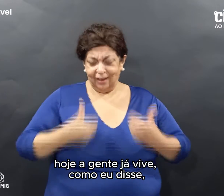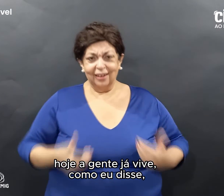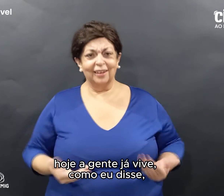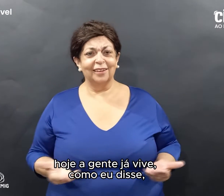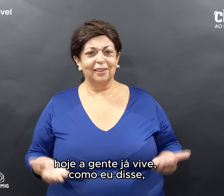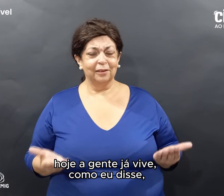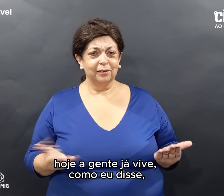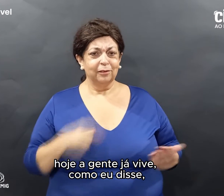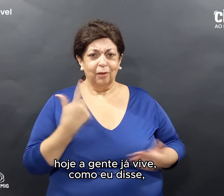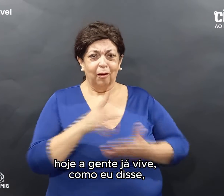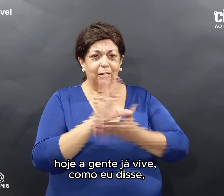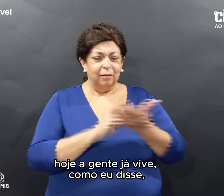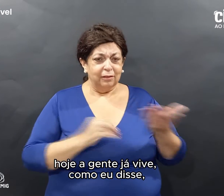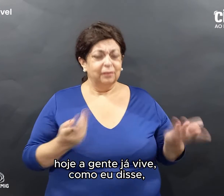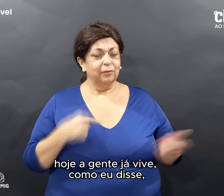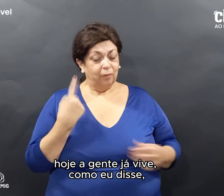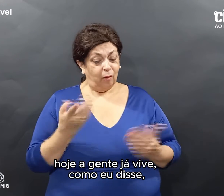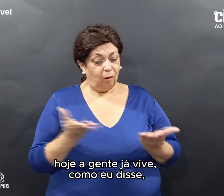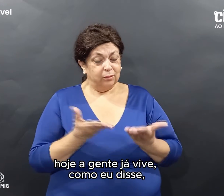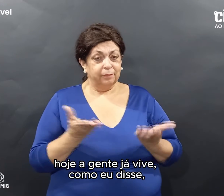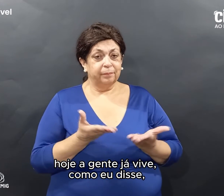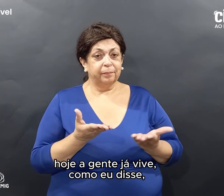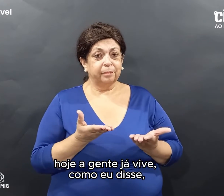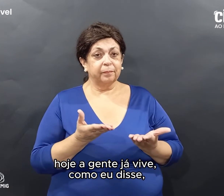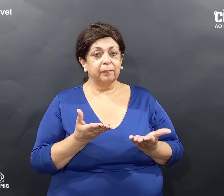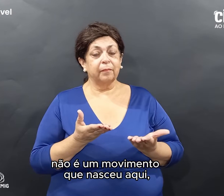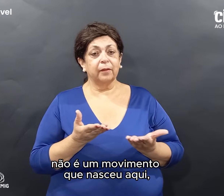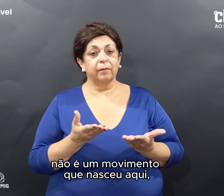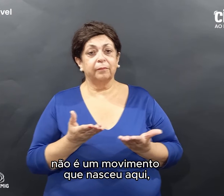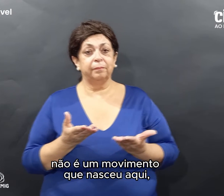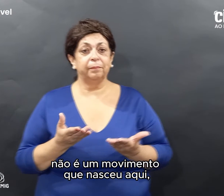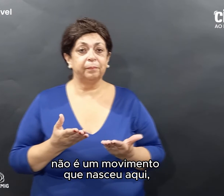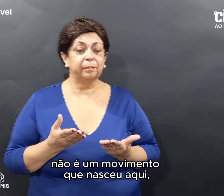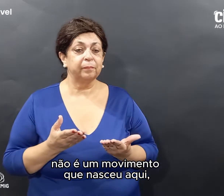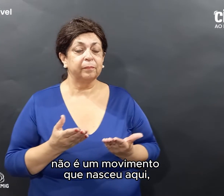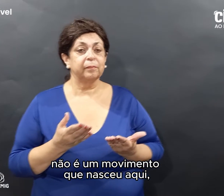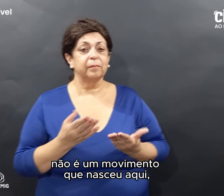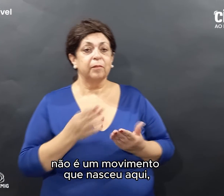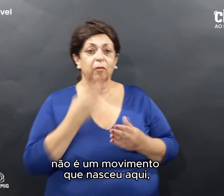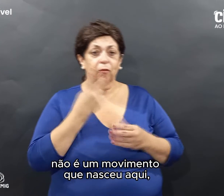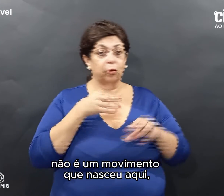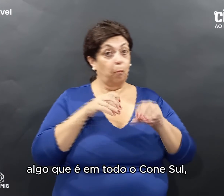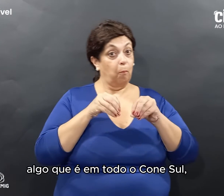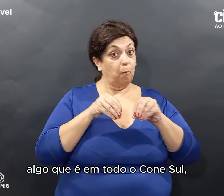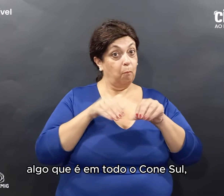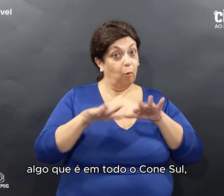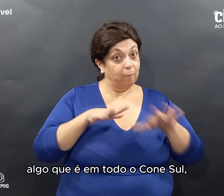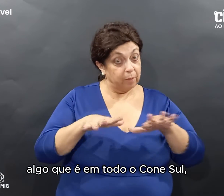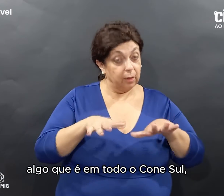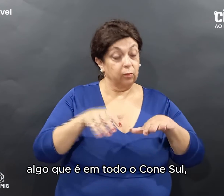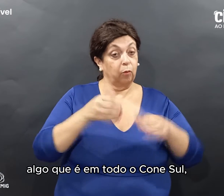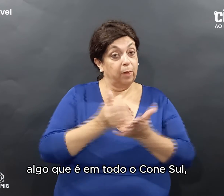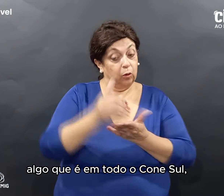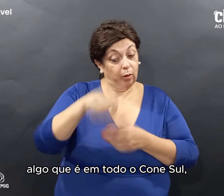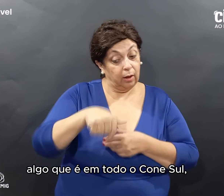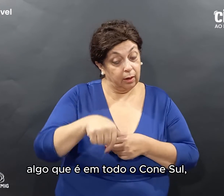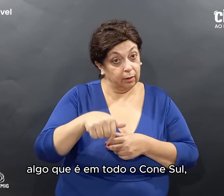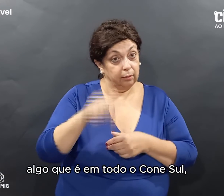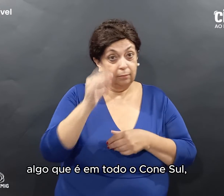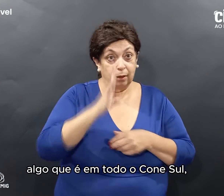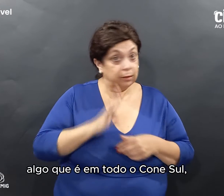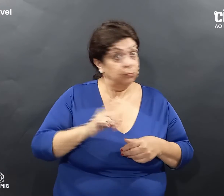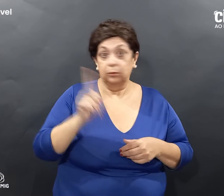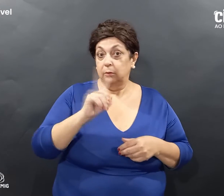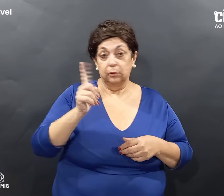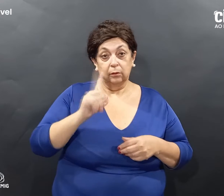é, Hoje a gente já vive, como eu disse, né? Não é um movimento que nasceu aqui, né? Algo que em